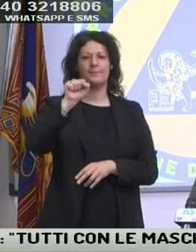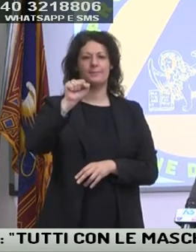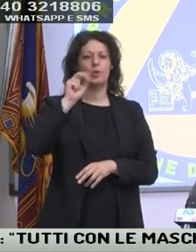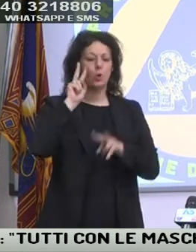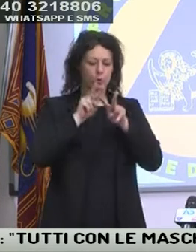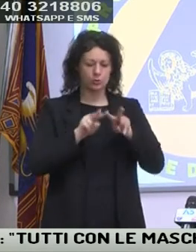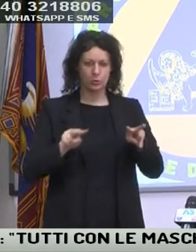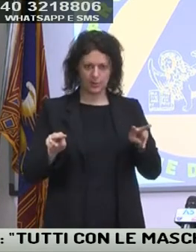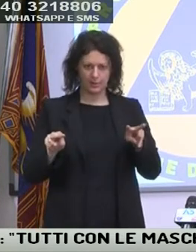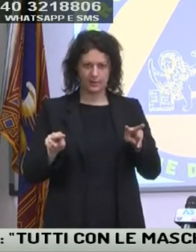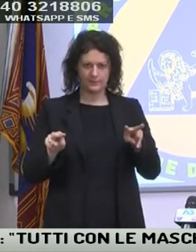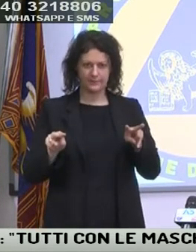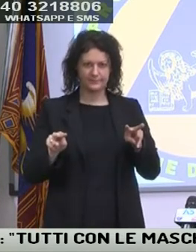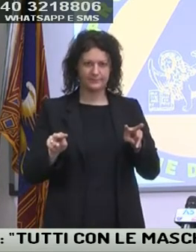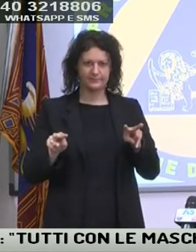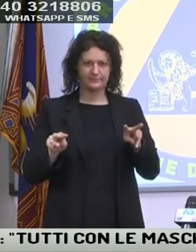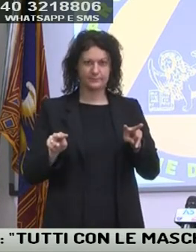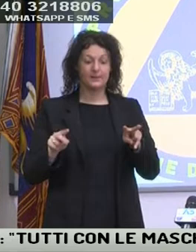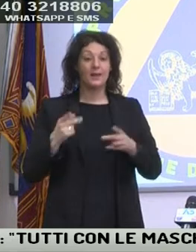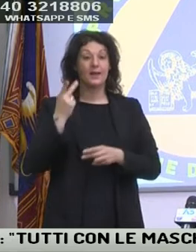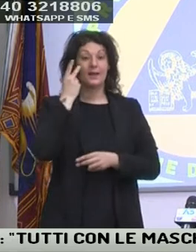l'RNA, no? Il virus del